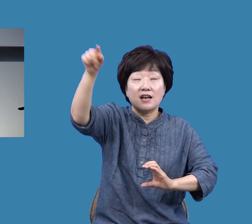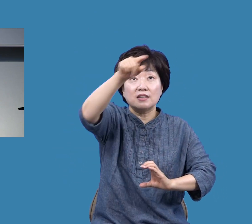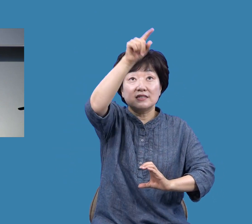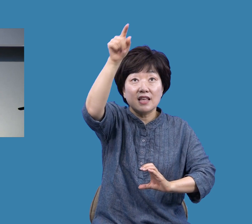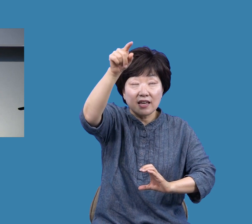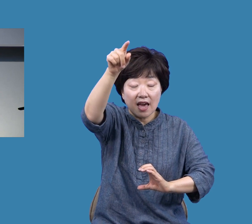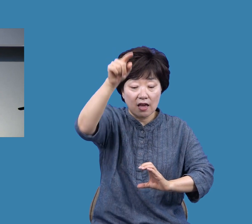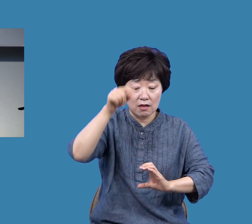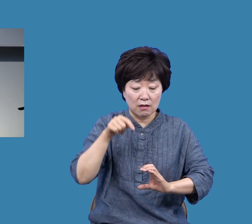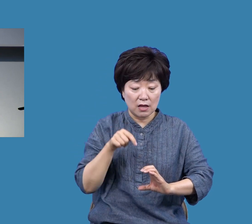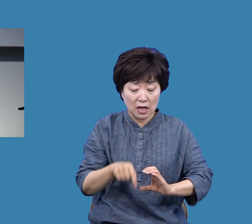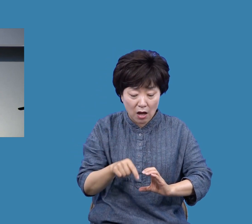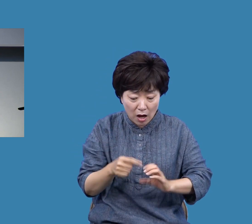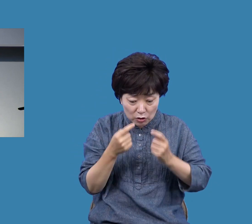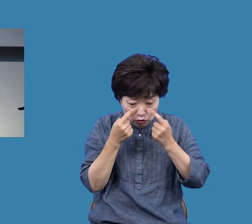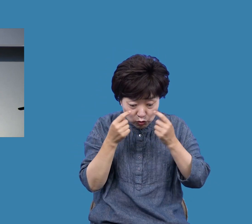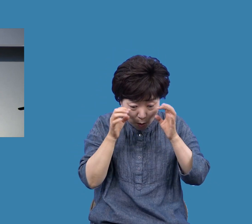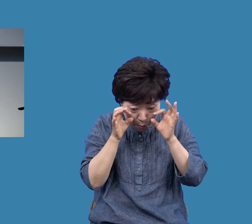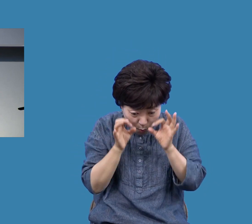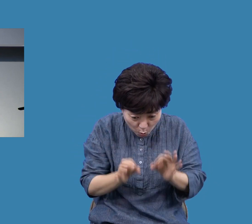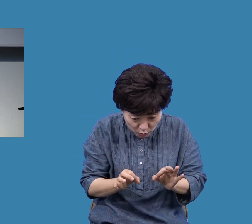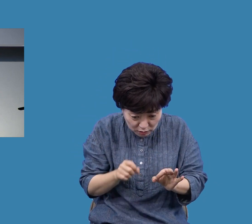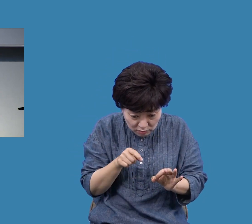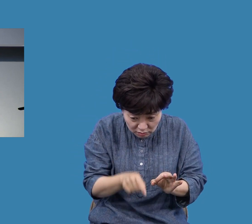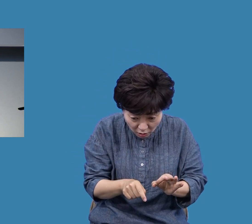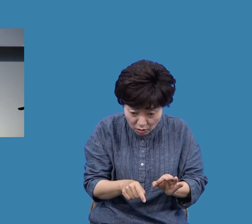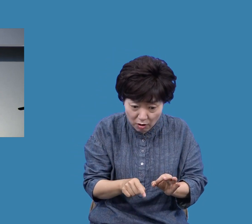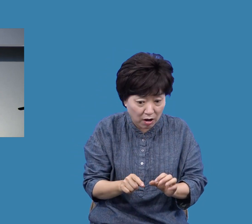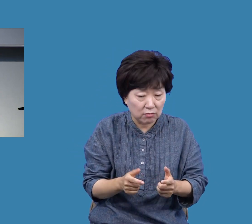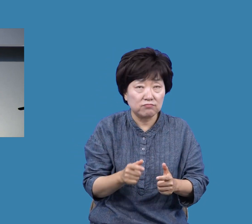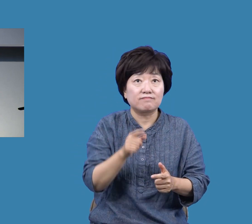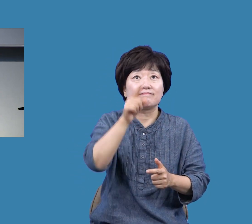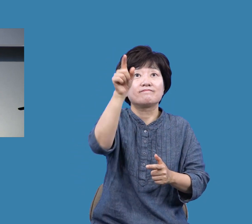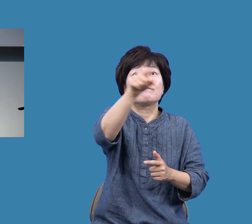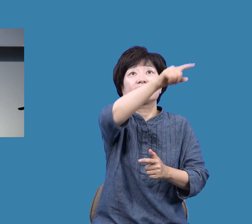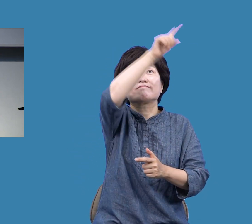일이라면 보이지 않는 세계에 그것에 해당하는 실체가 있어야 돼요.